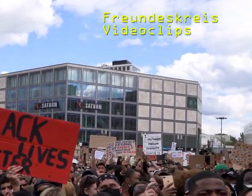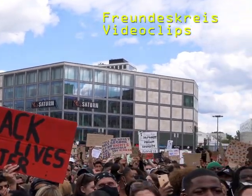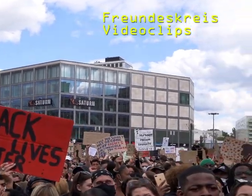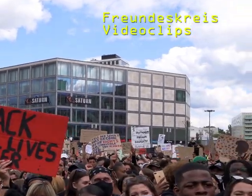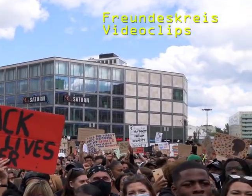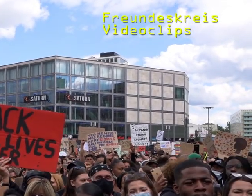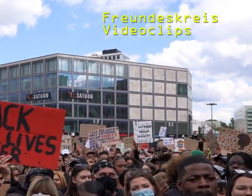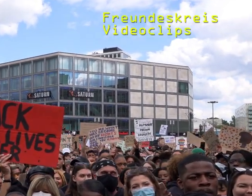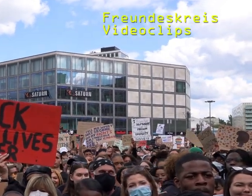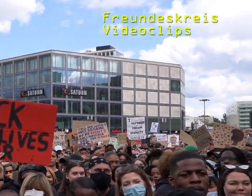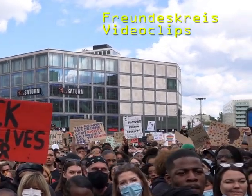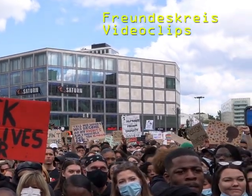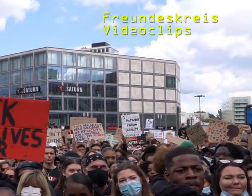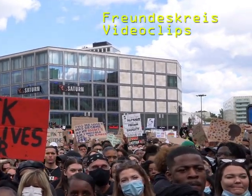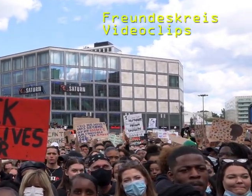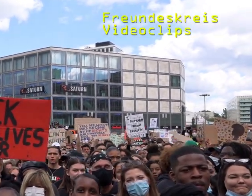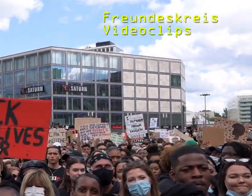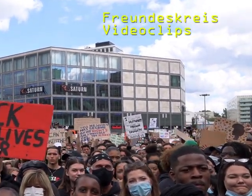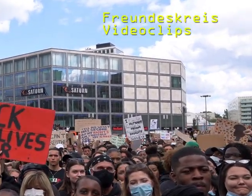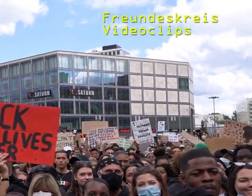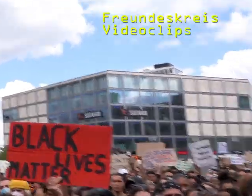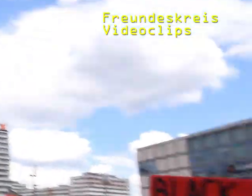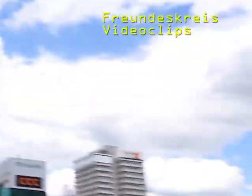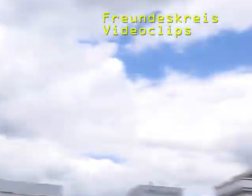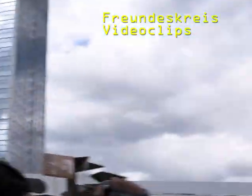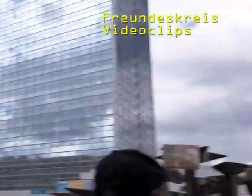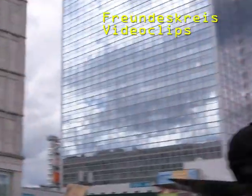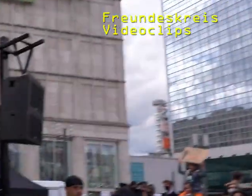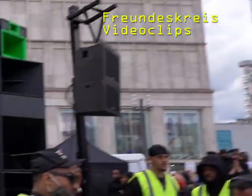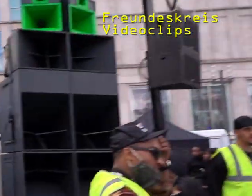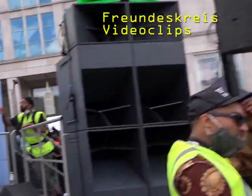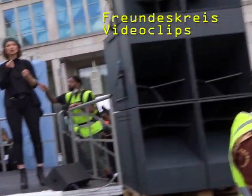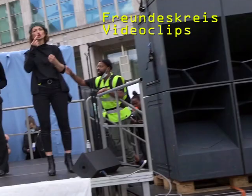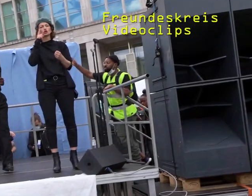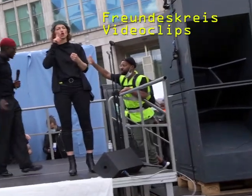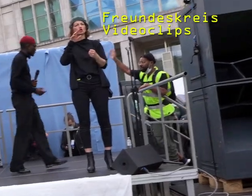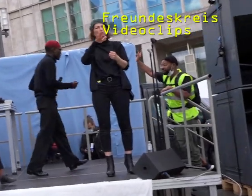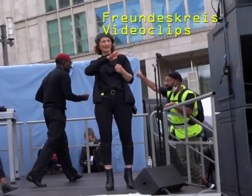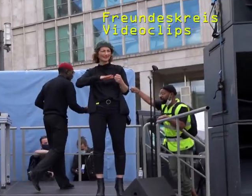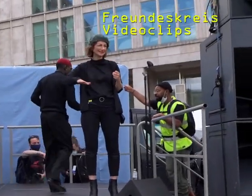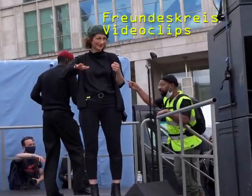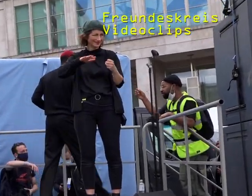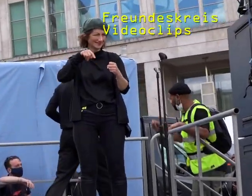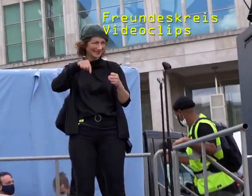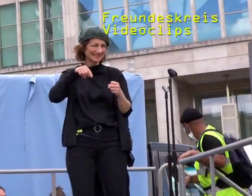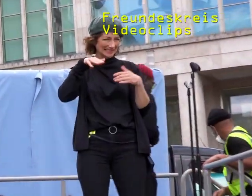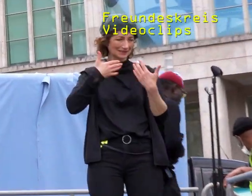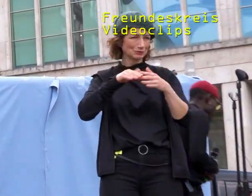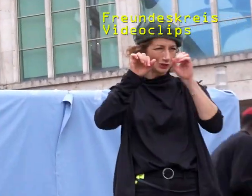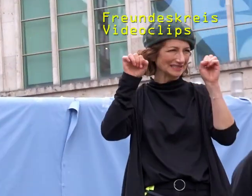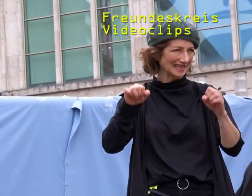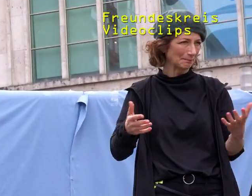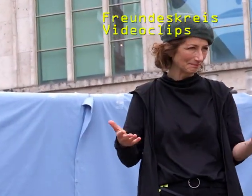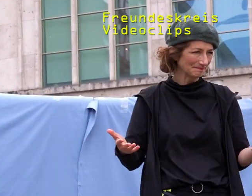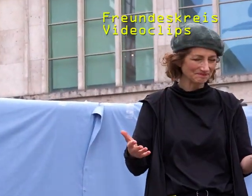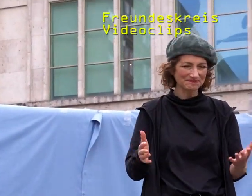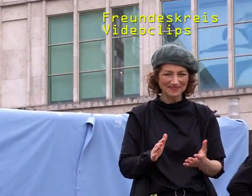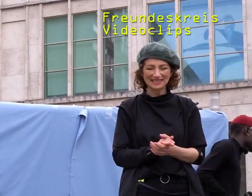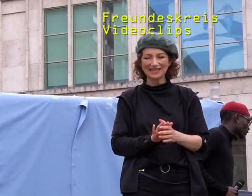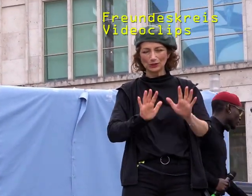Zu guter Letzt, weil wir natürlich in Deutschland leben und es auch dafür ein System gibt, würde ich euch bitten,